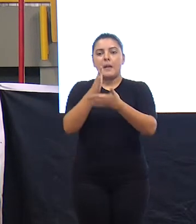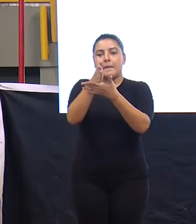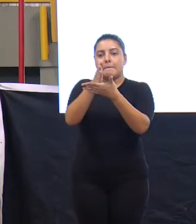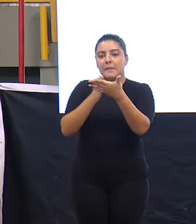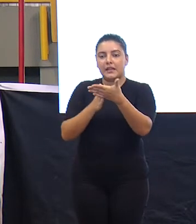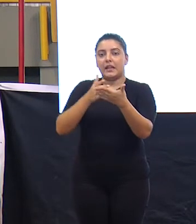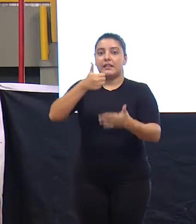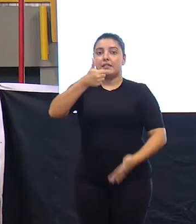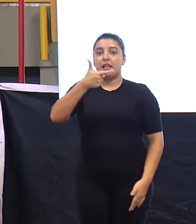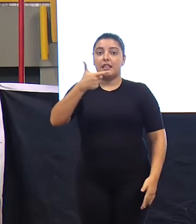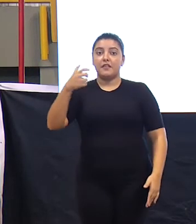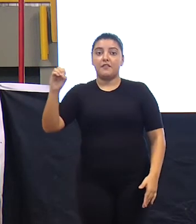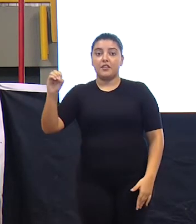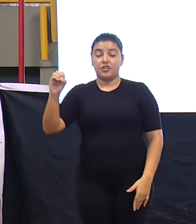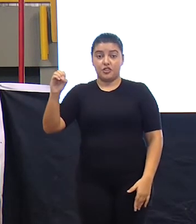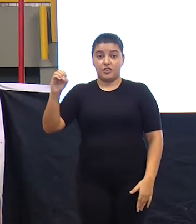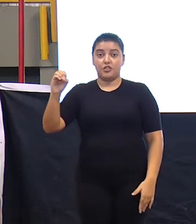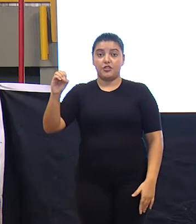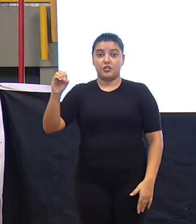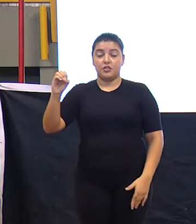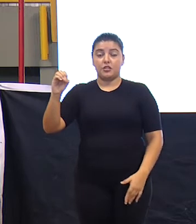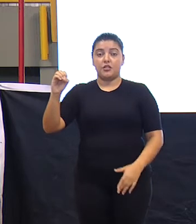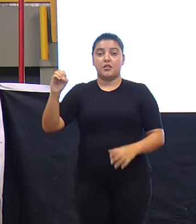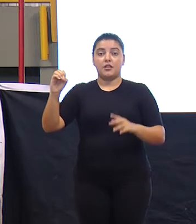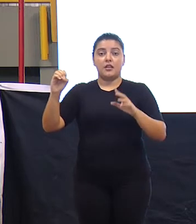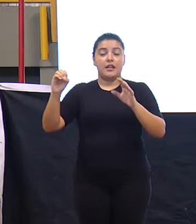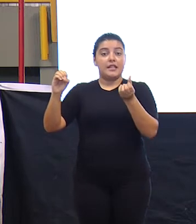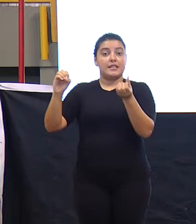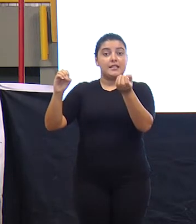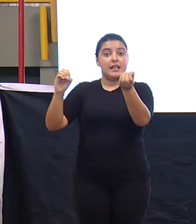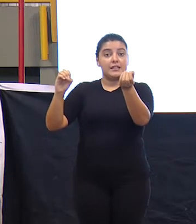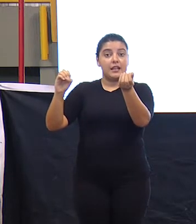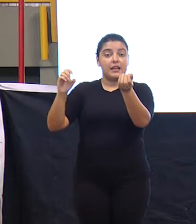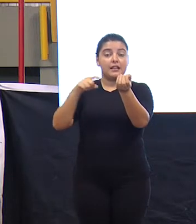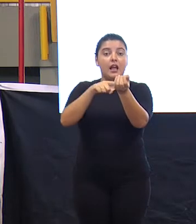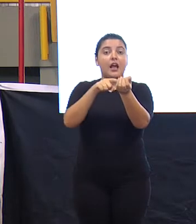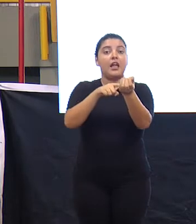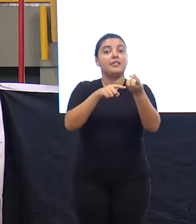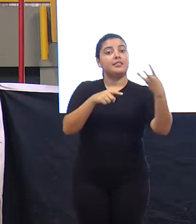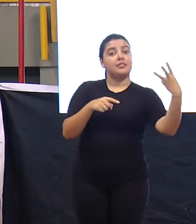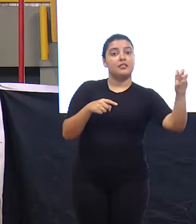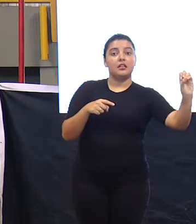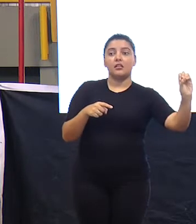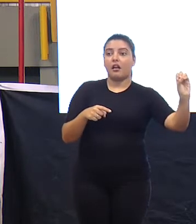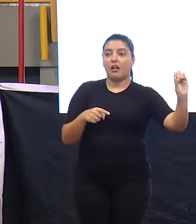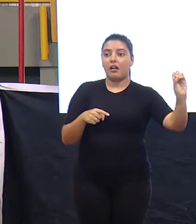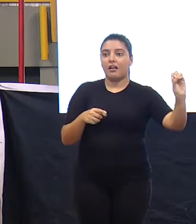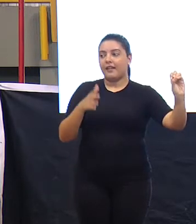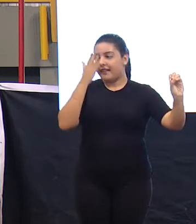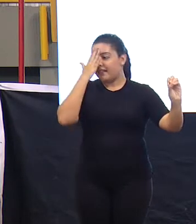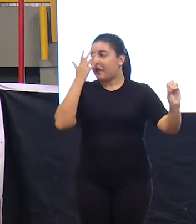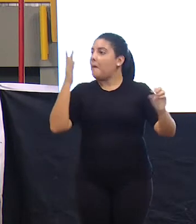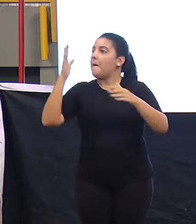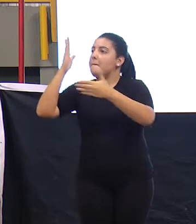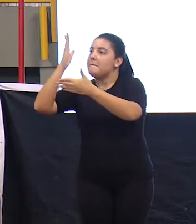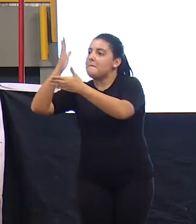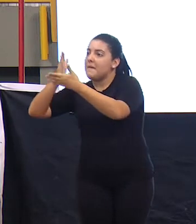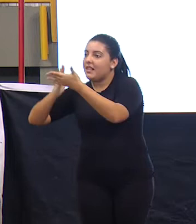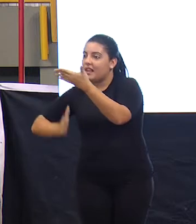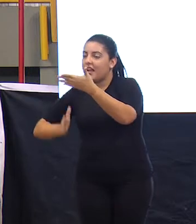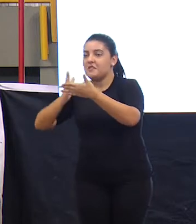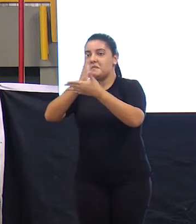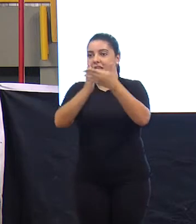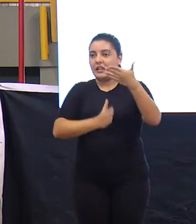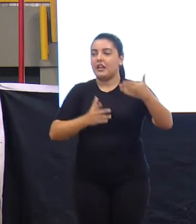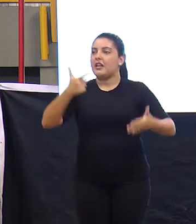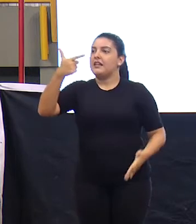Metade de 120. E a metade de 120, de 60? 30. Então, isso é